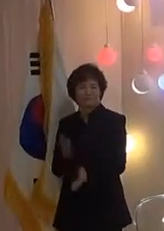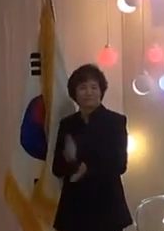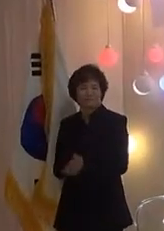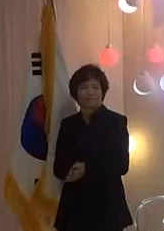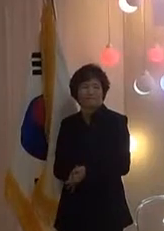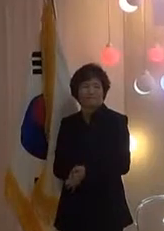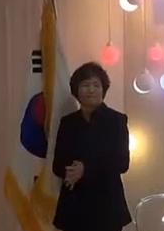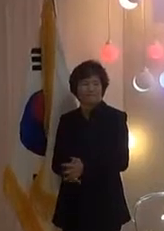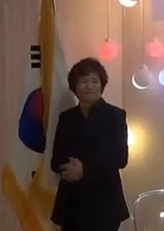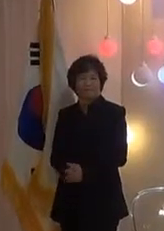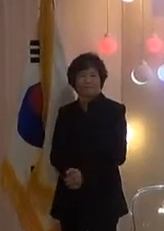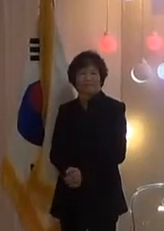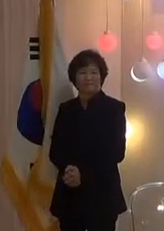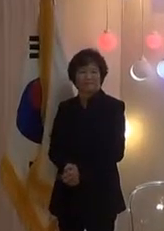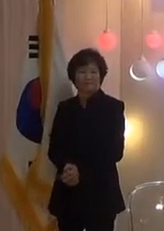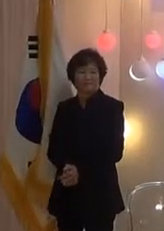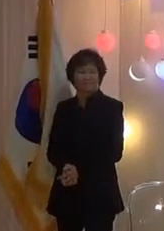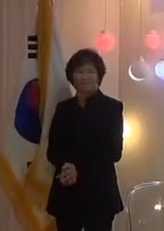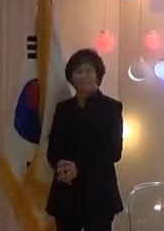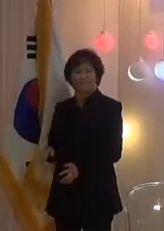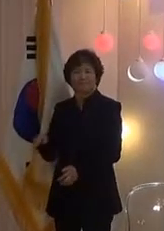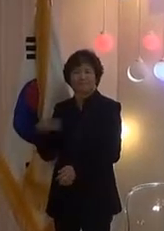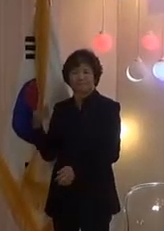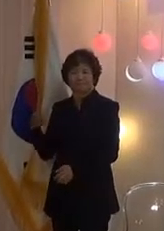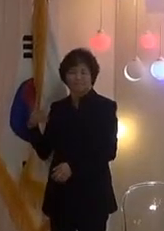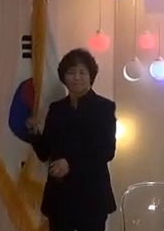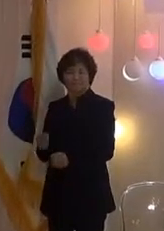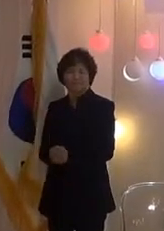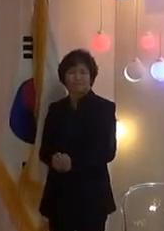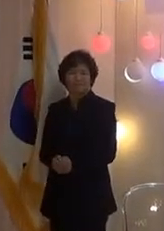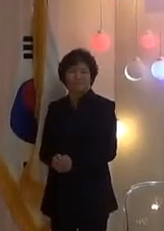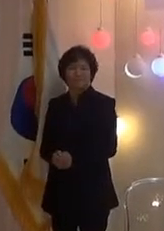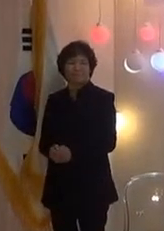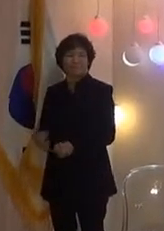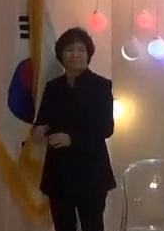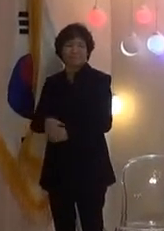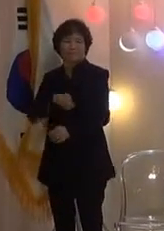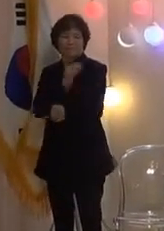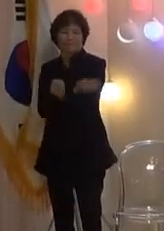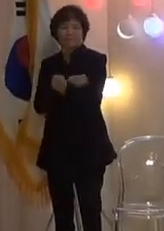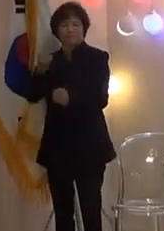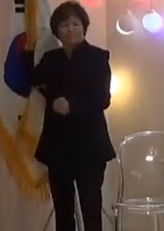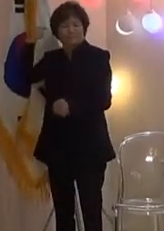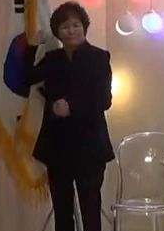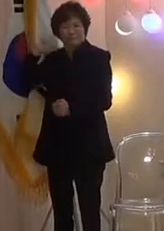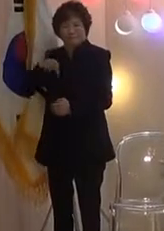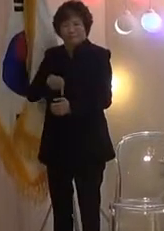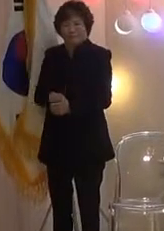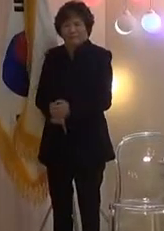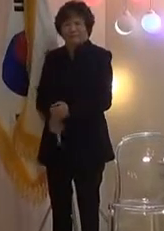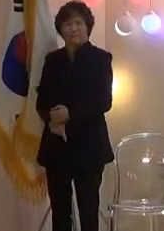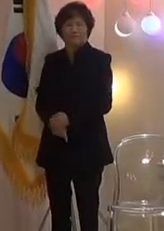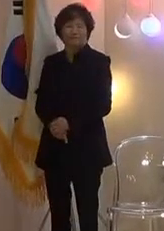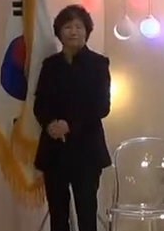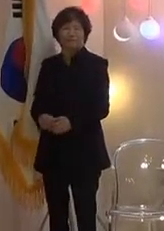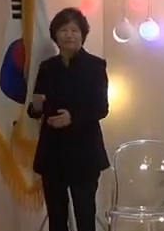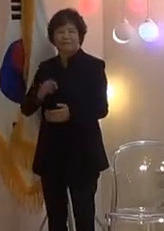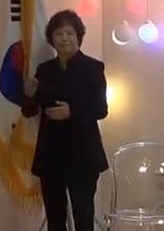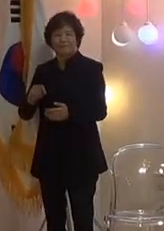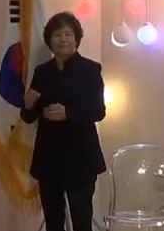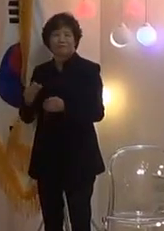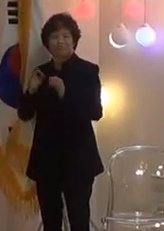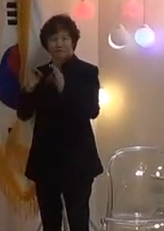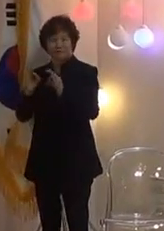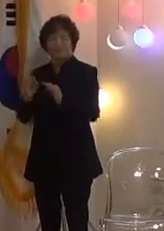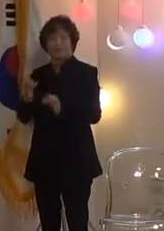많은 학아분들도 모르겠습니다. 저보다 더 예술의 혼이 깊은데 그냥 동심 갖고 그러니까 글을 쓰니까